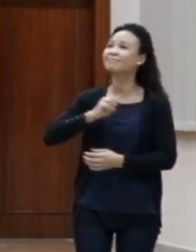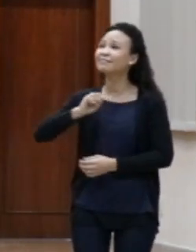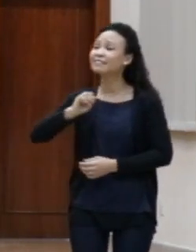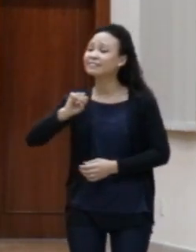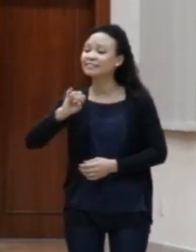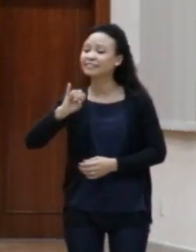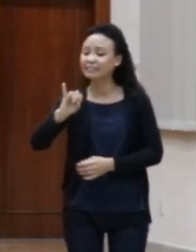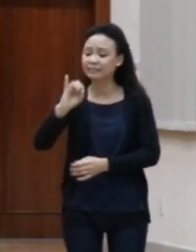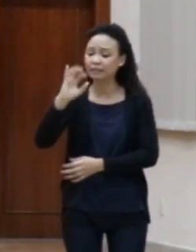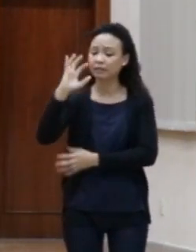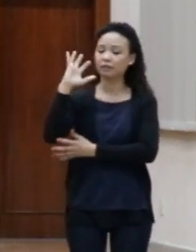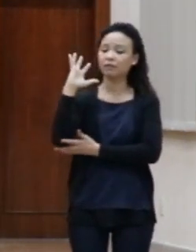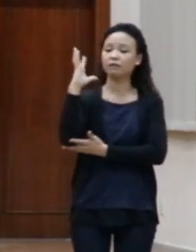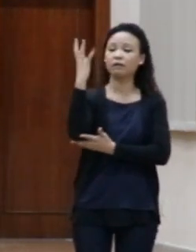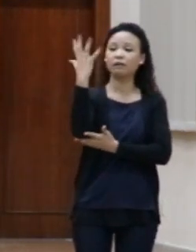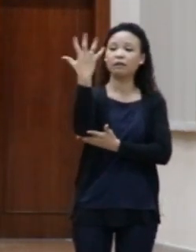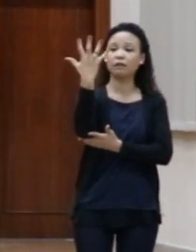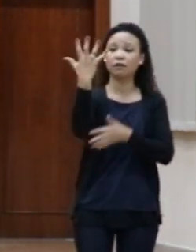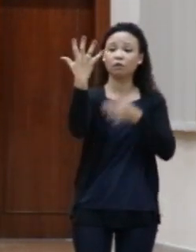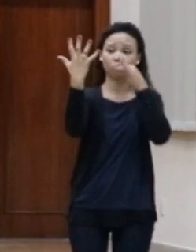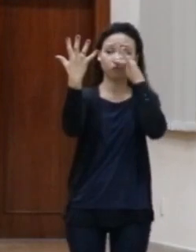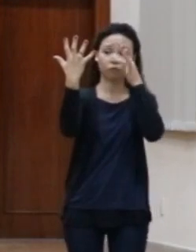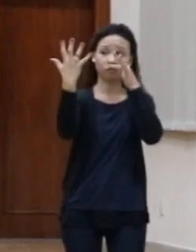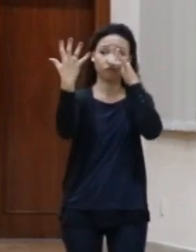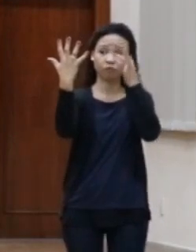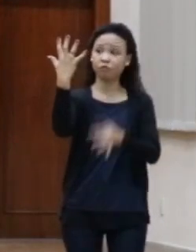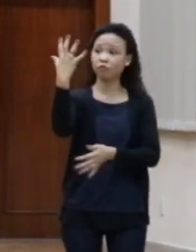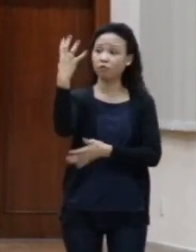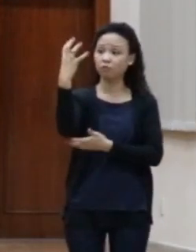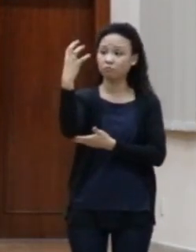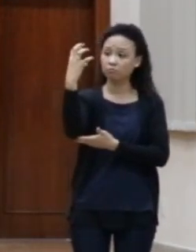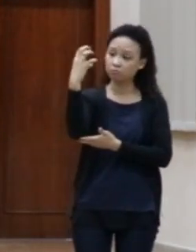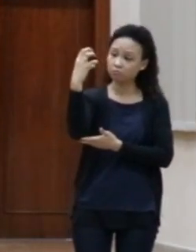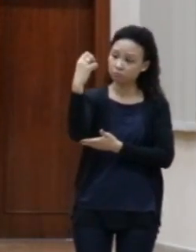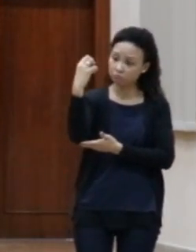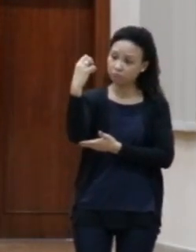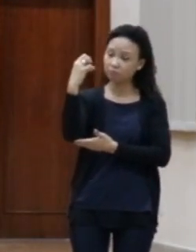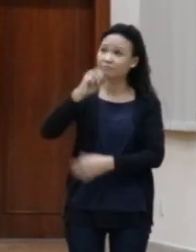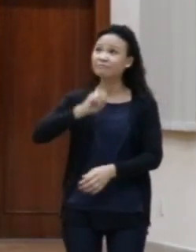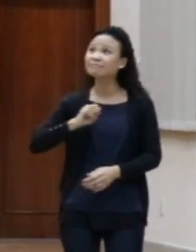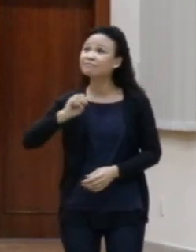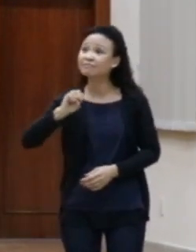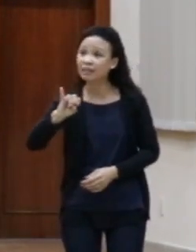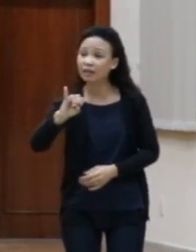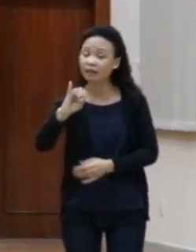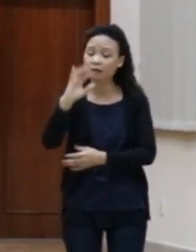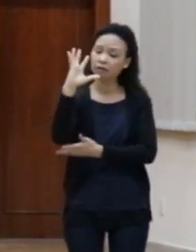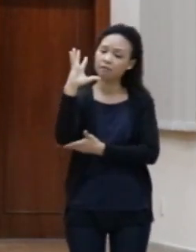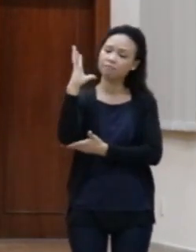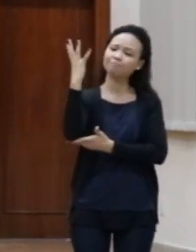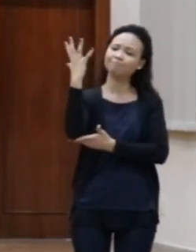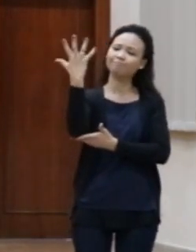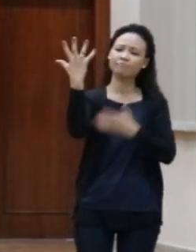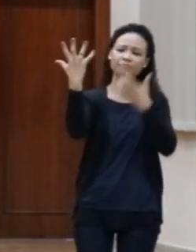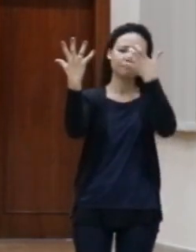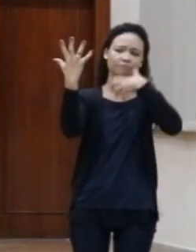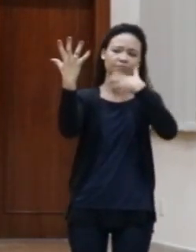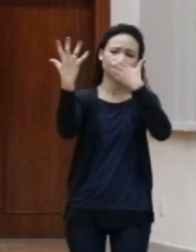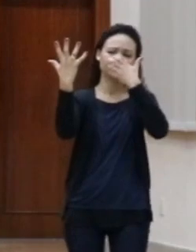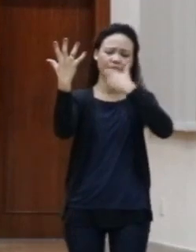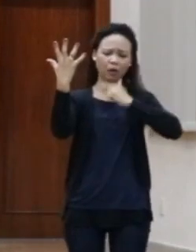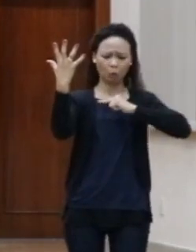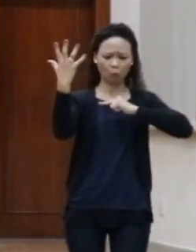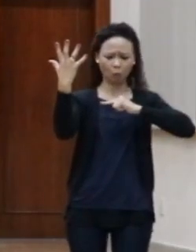Ainda que a figueira não floresça, ainda que a videira não dê o